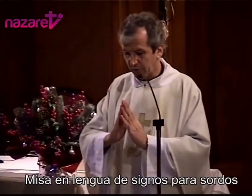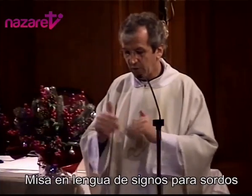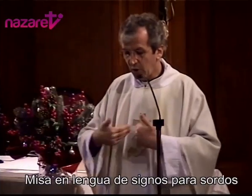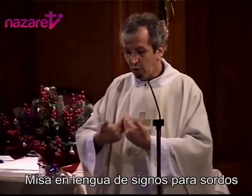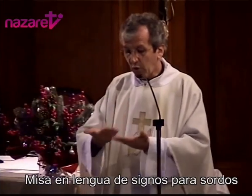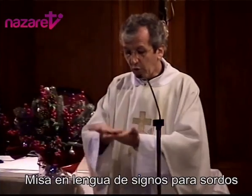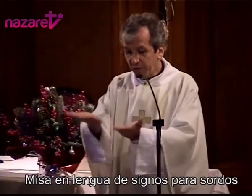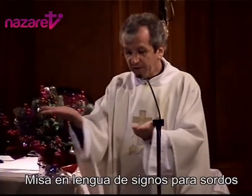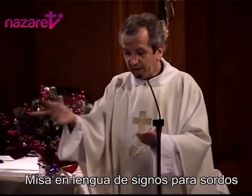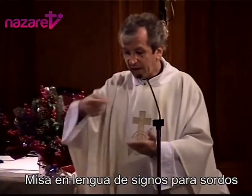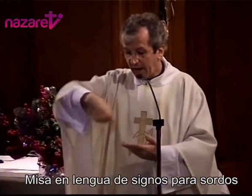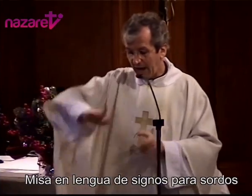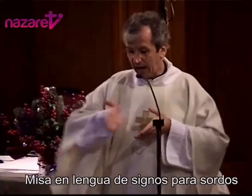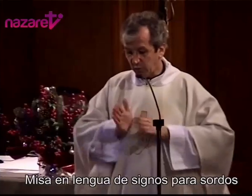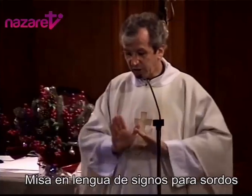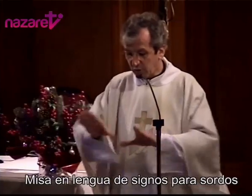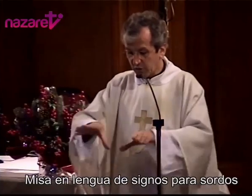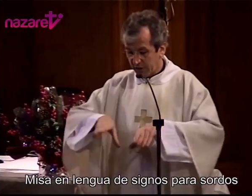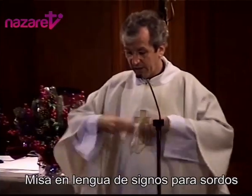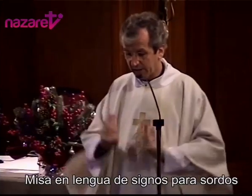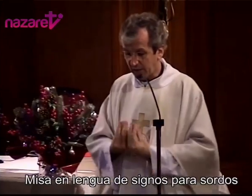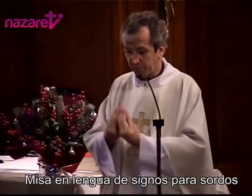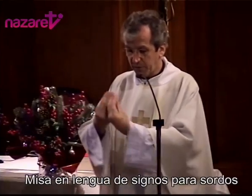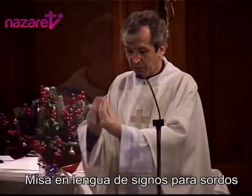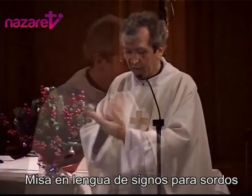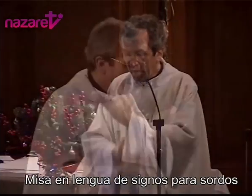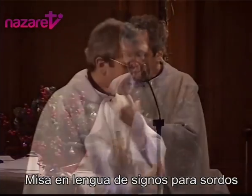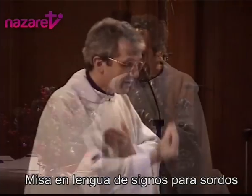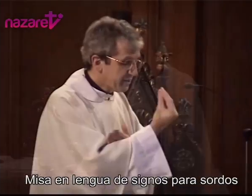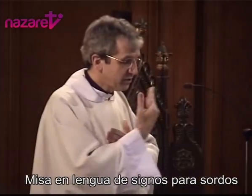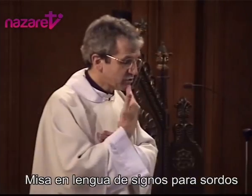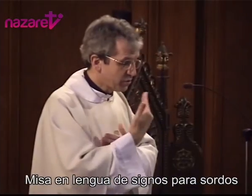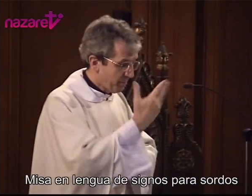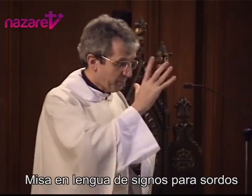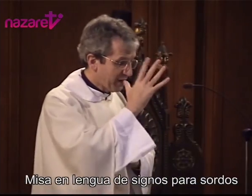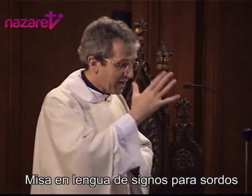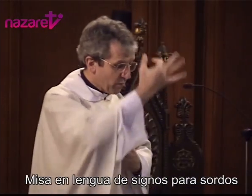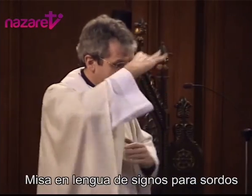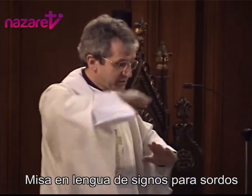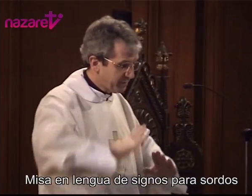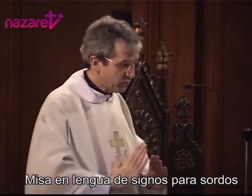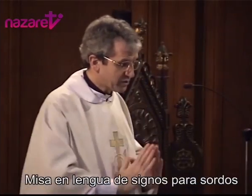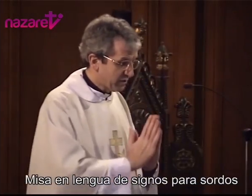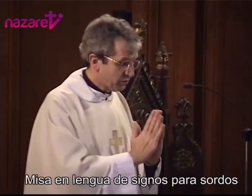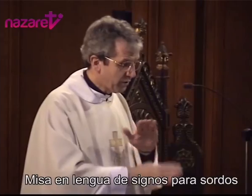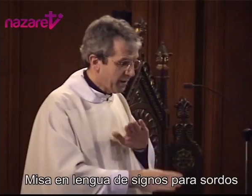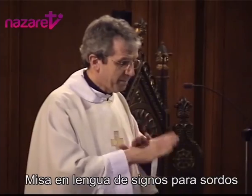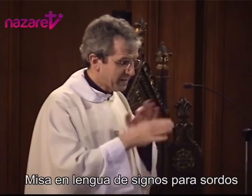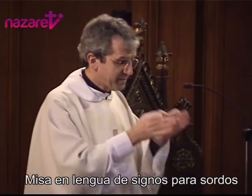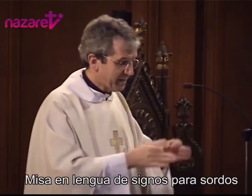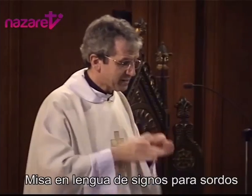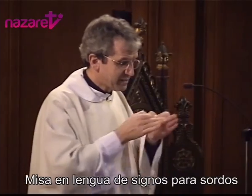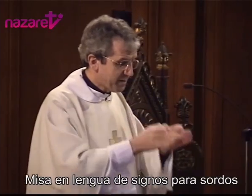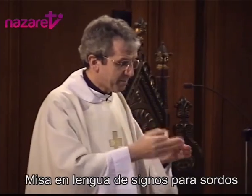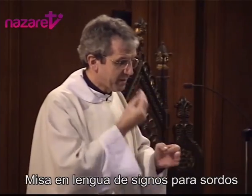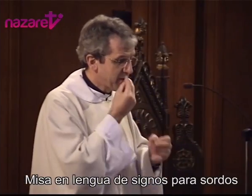Santo, concede a tus hijos de adopción, renacidos por el agua y el Espíritu Santo,